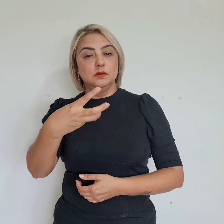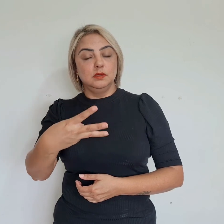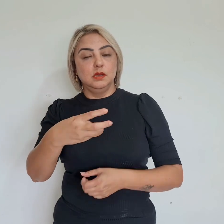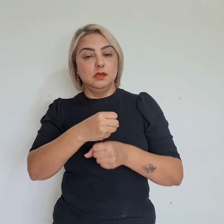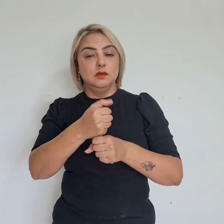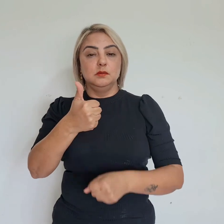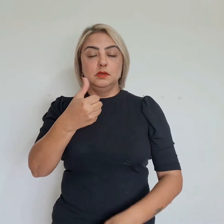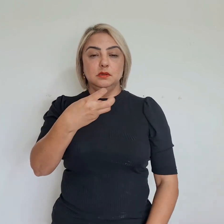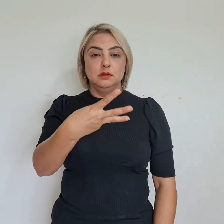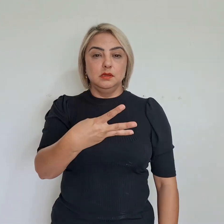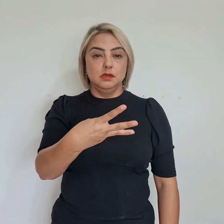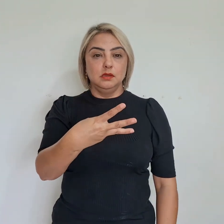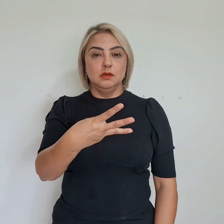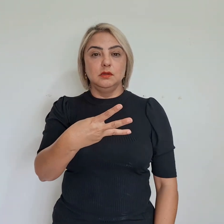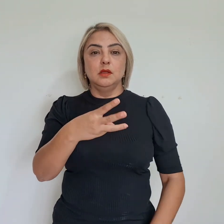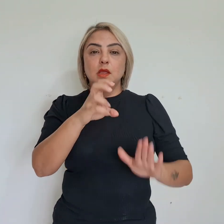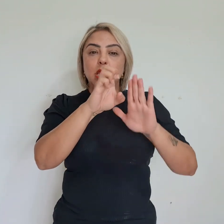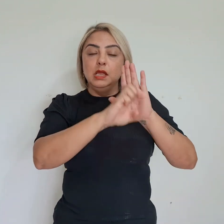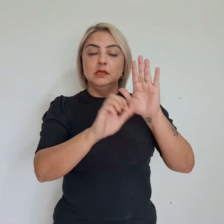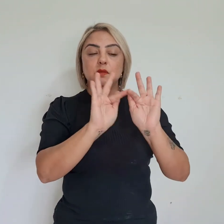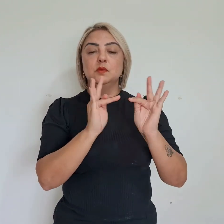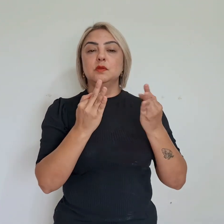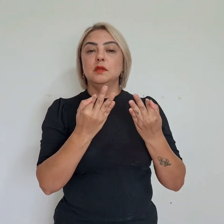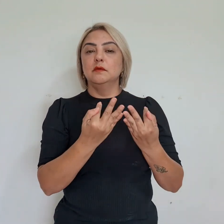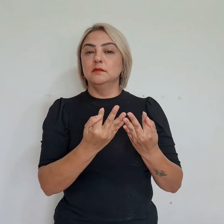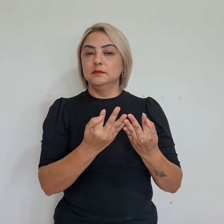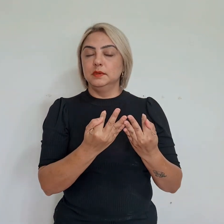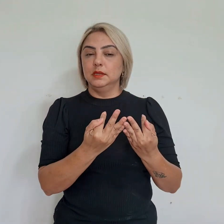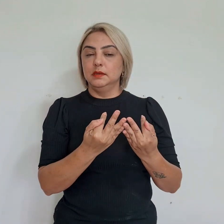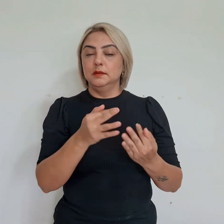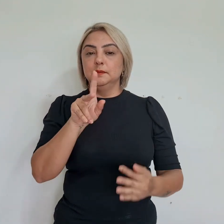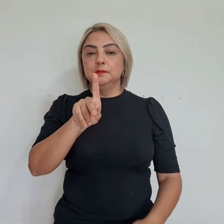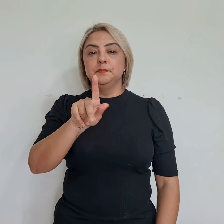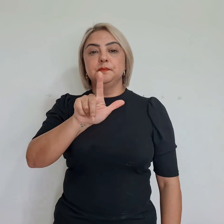6.583/2013, Estatuto da Família. PL